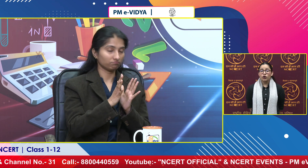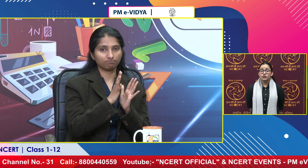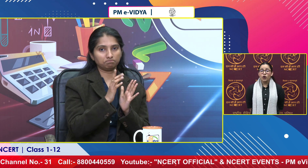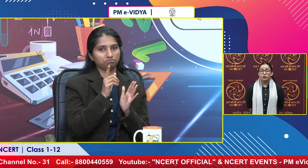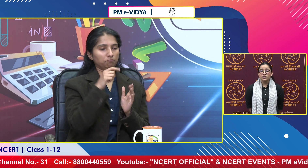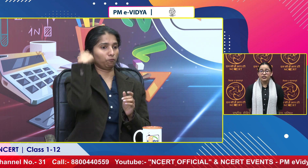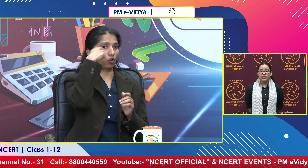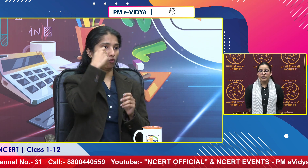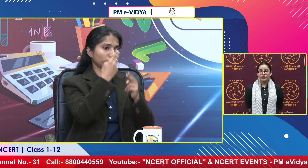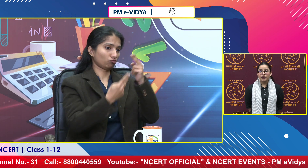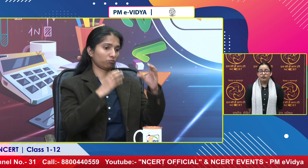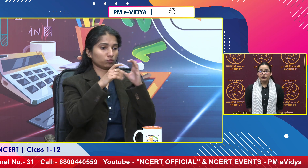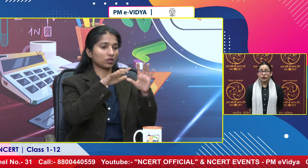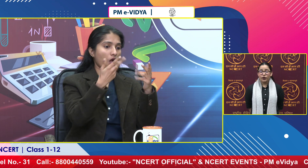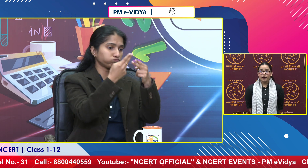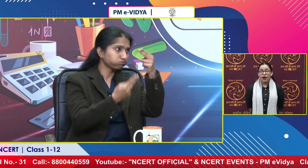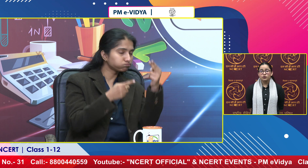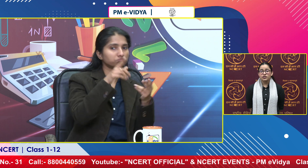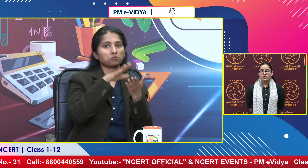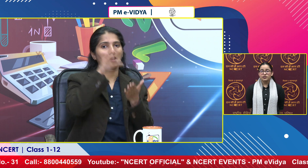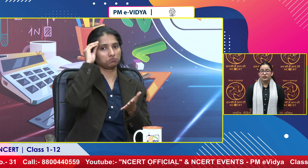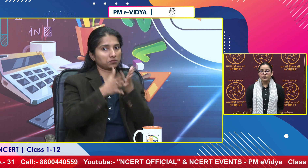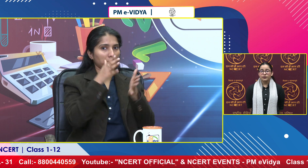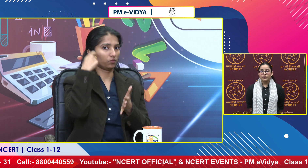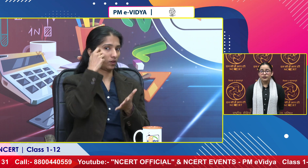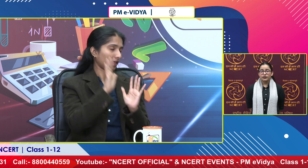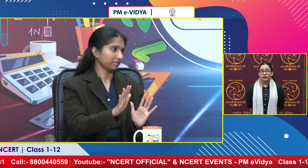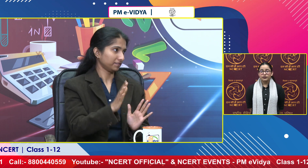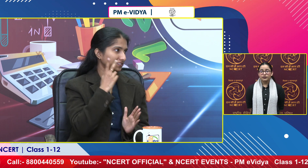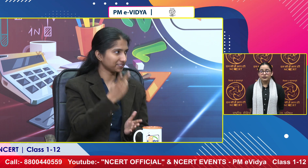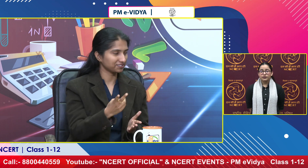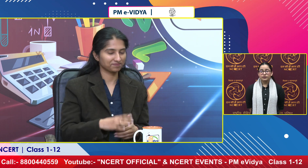होता है। और इसको आपको सीखने के लिए वीडियो है, आप उससे सीख सकते हैं।